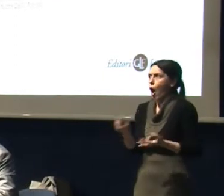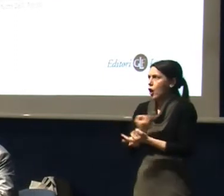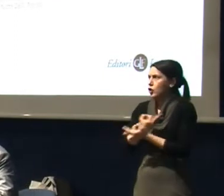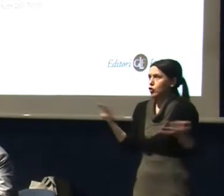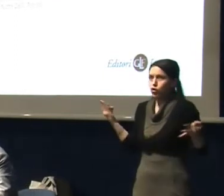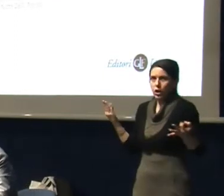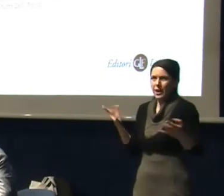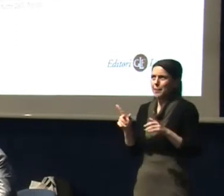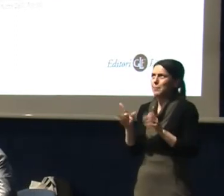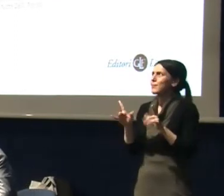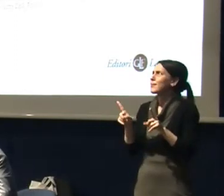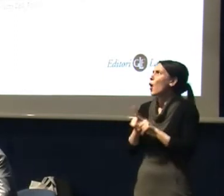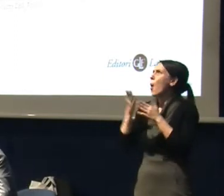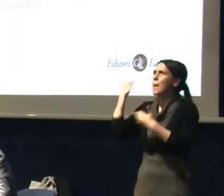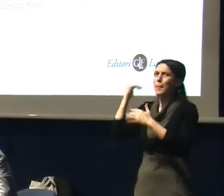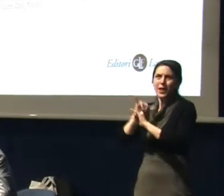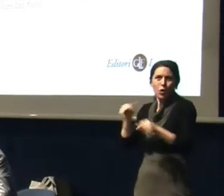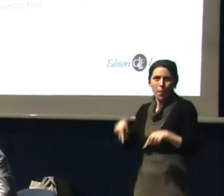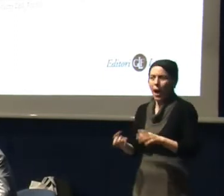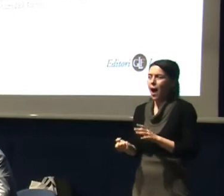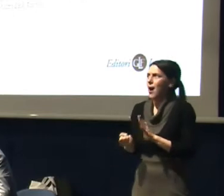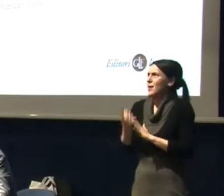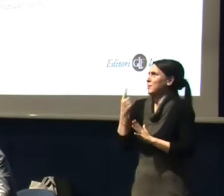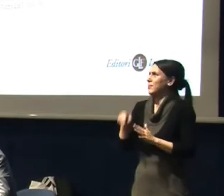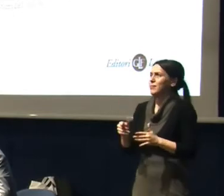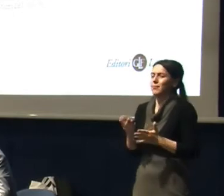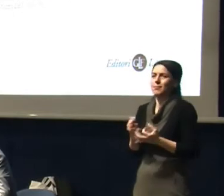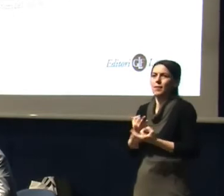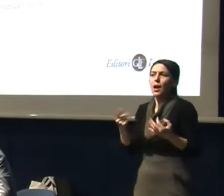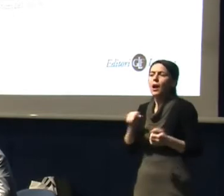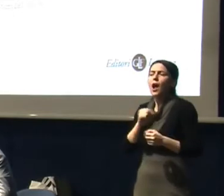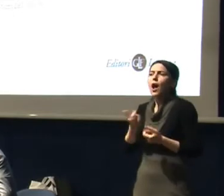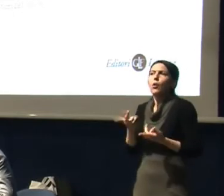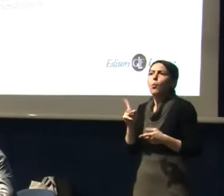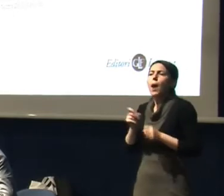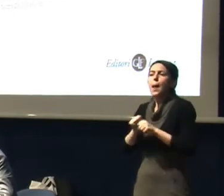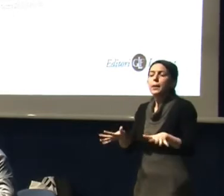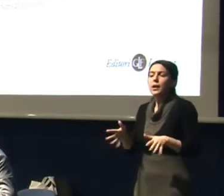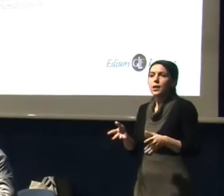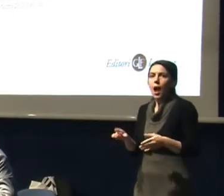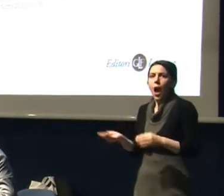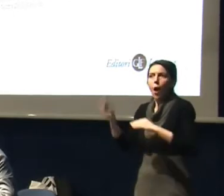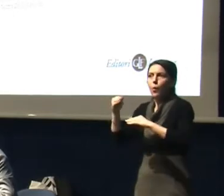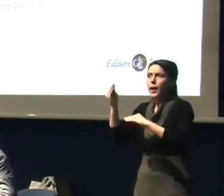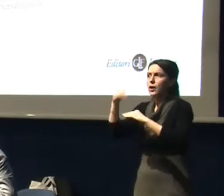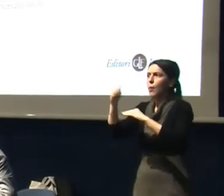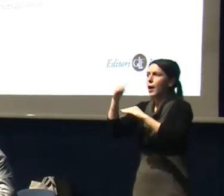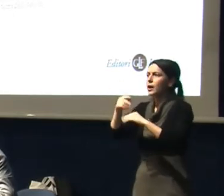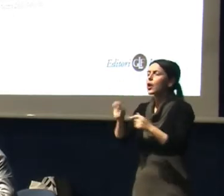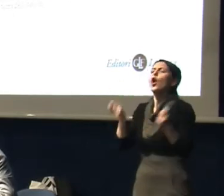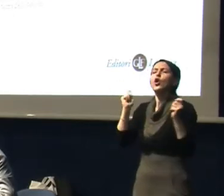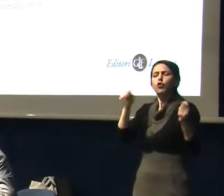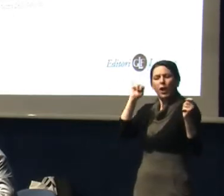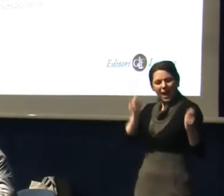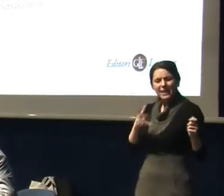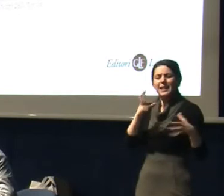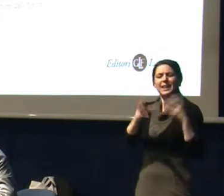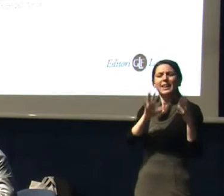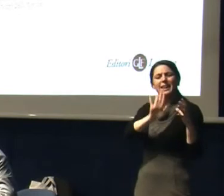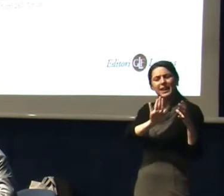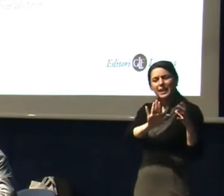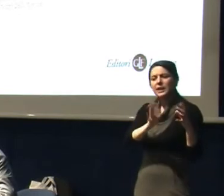esplosione dei media cartacea sia una moltiplicazione dei media penso che i media i giornali siano in crisi ma